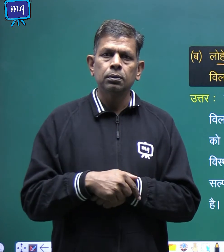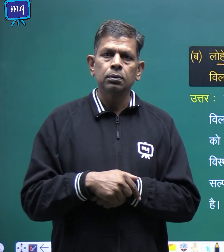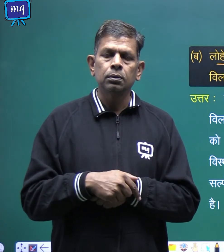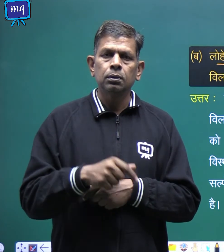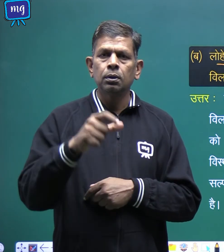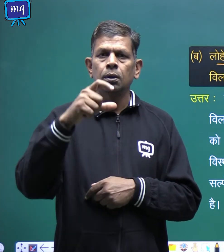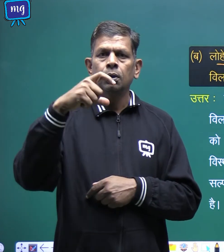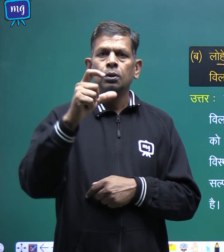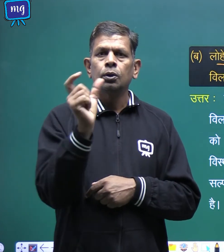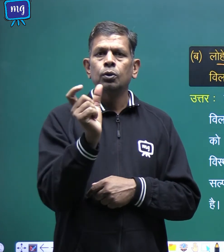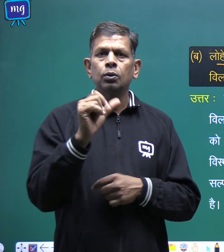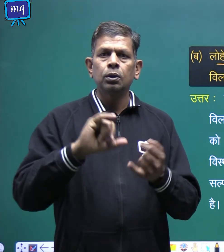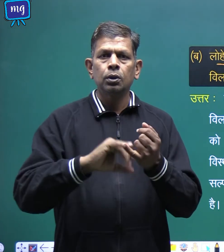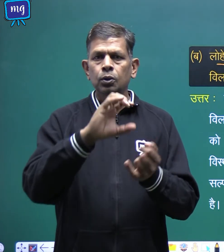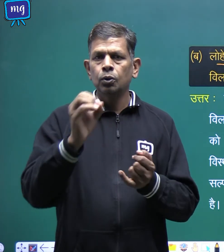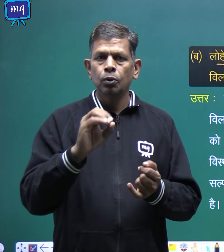कॉपर सल्फेट के